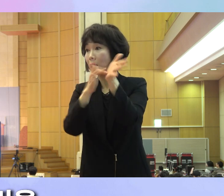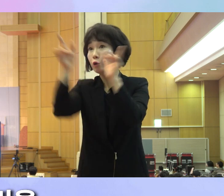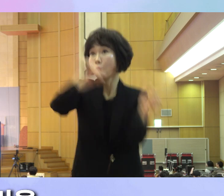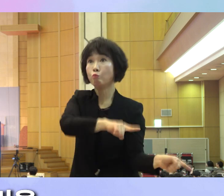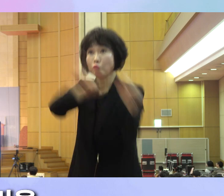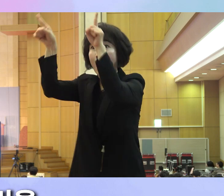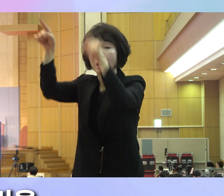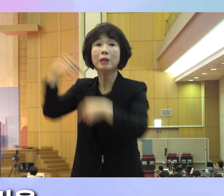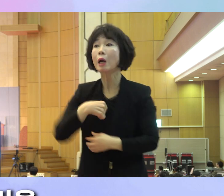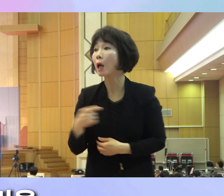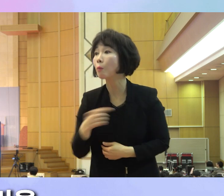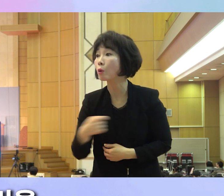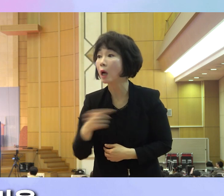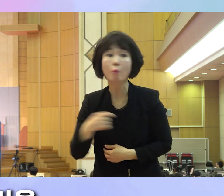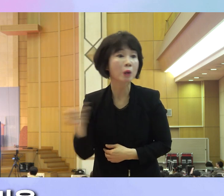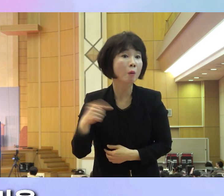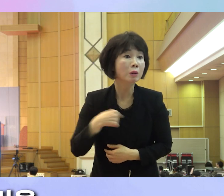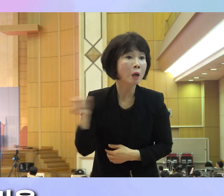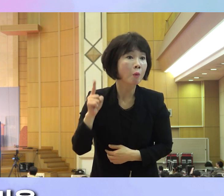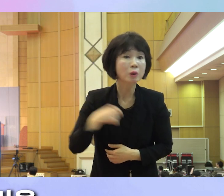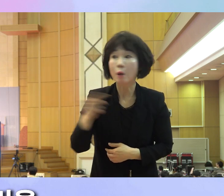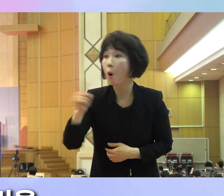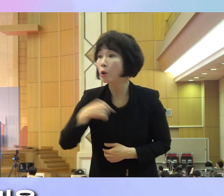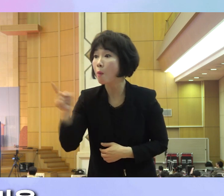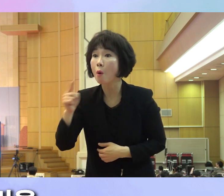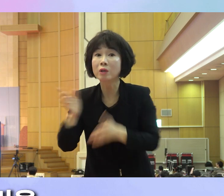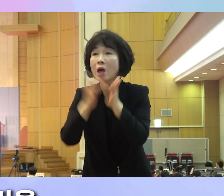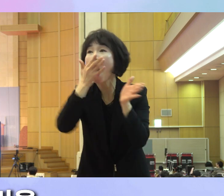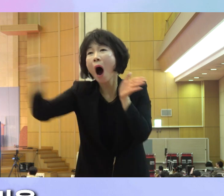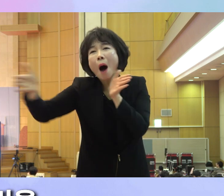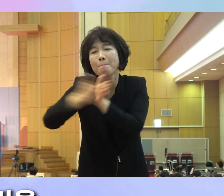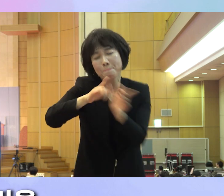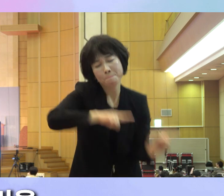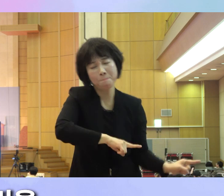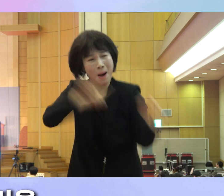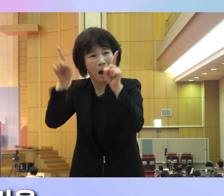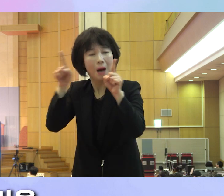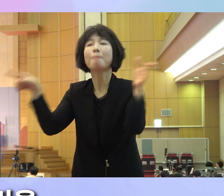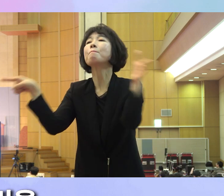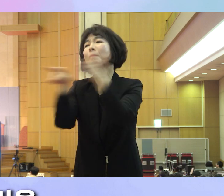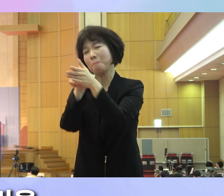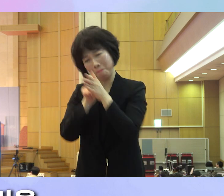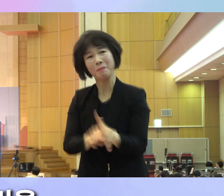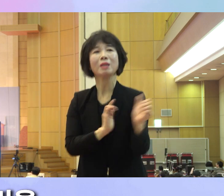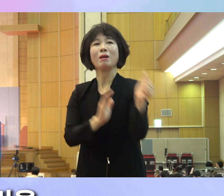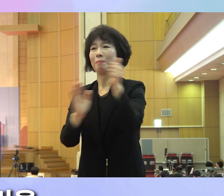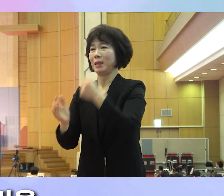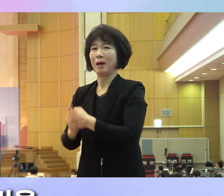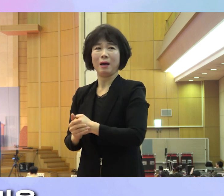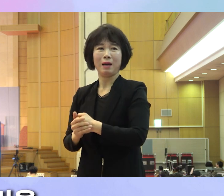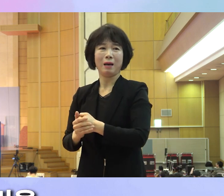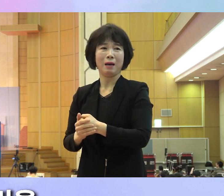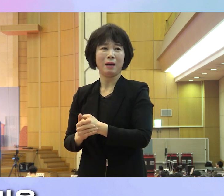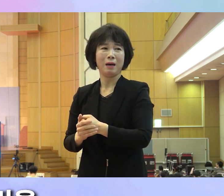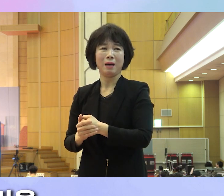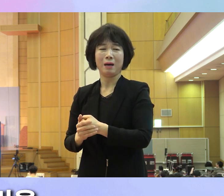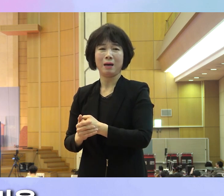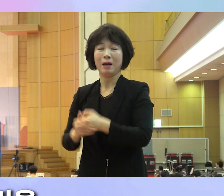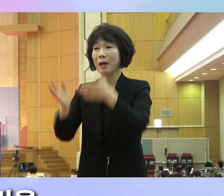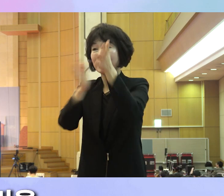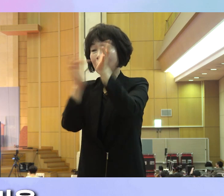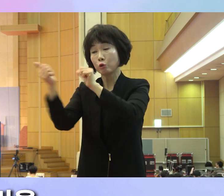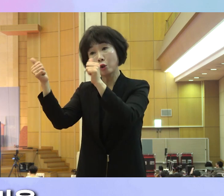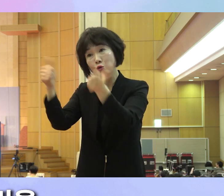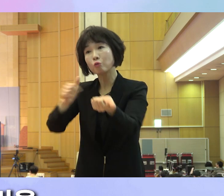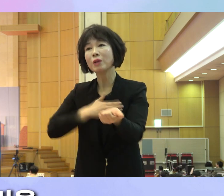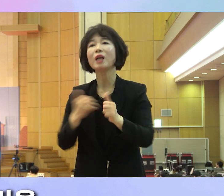때 나도 의인으로 살아났다라고 믿는, 그래서 부활과 믿음, 예수